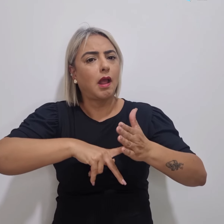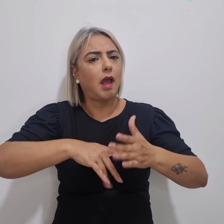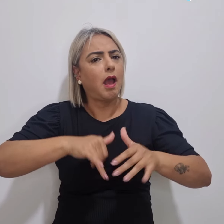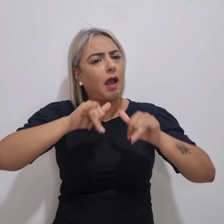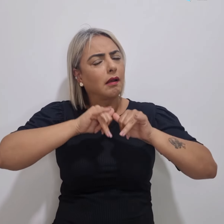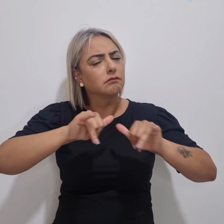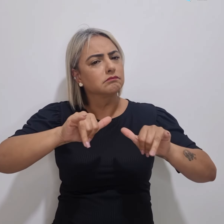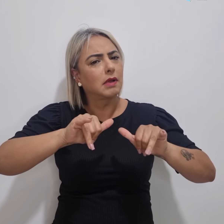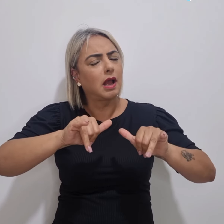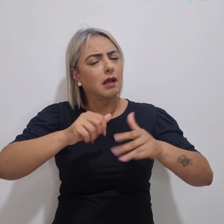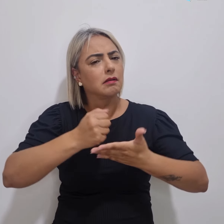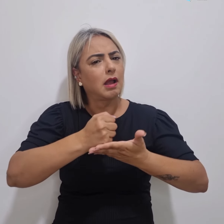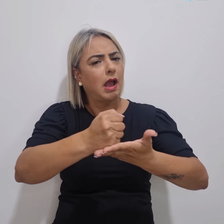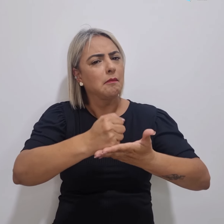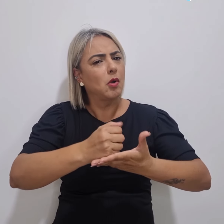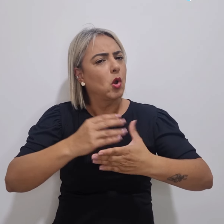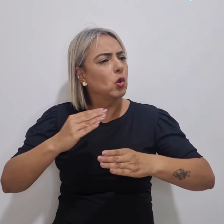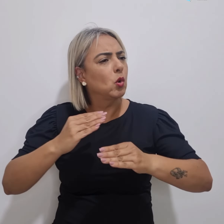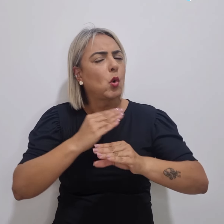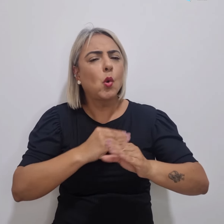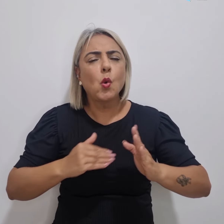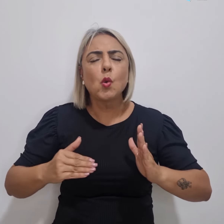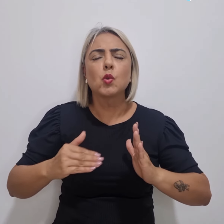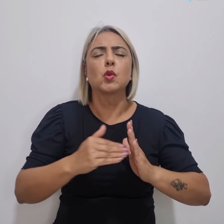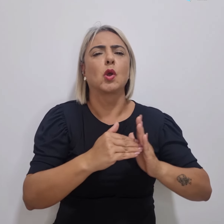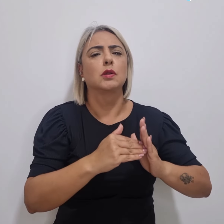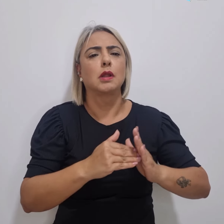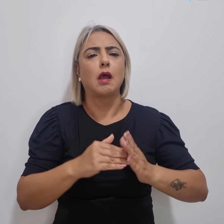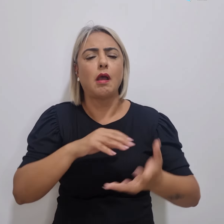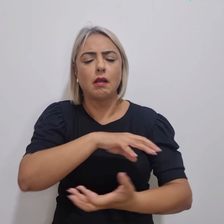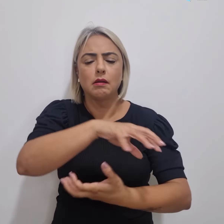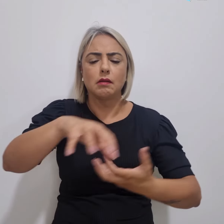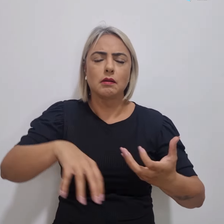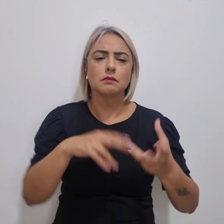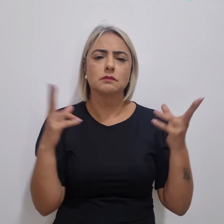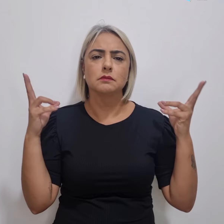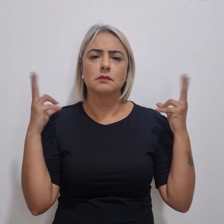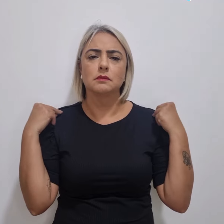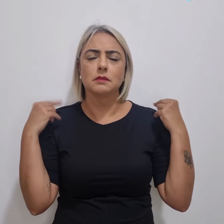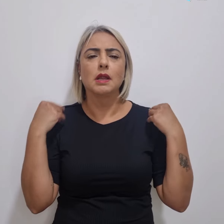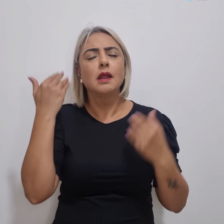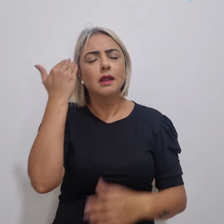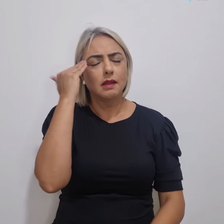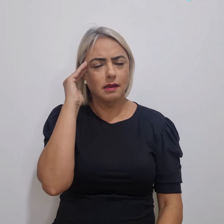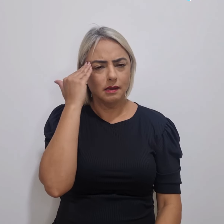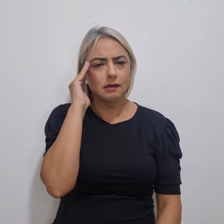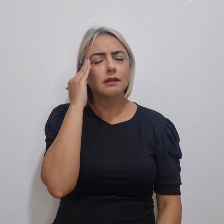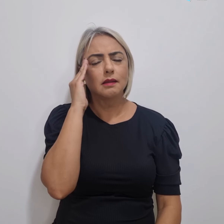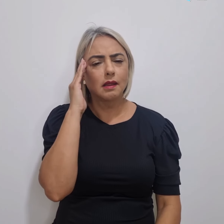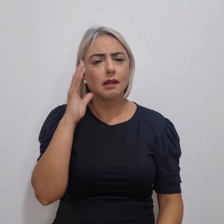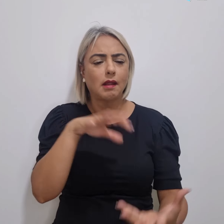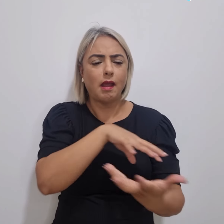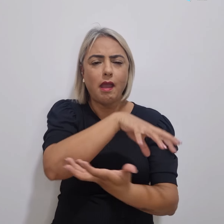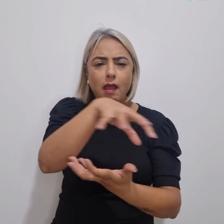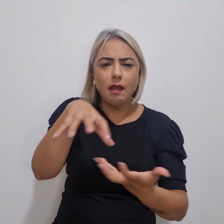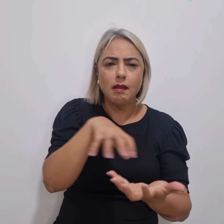apoio incondicional à greve dos rodoviários e entende que a greve é por melhores